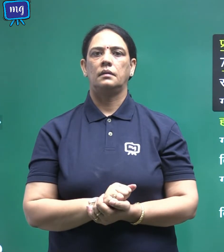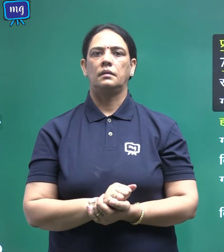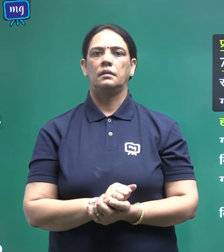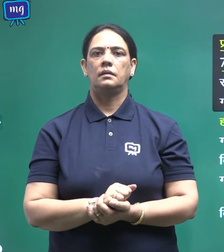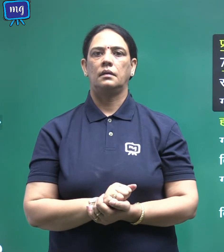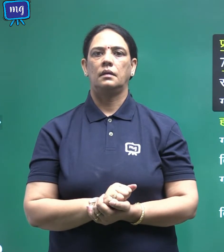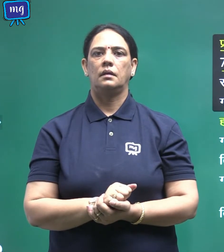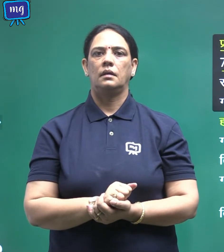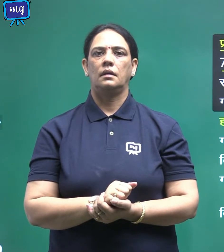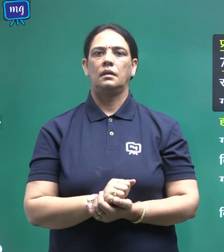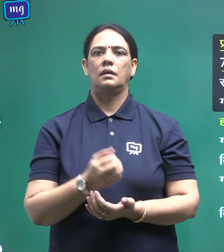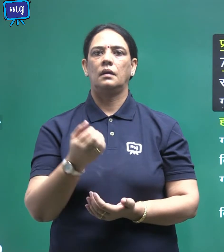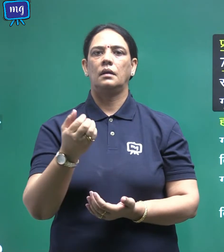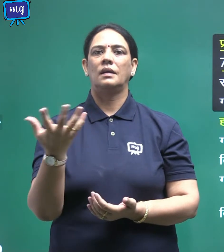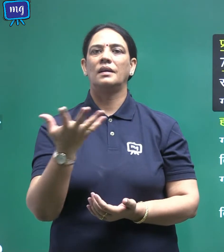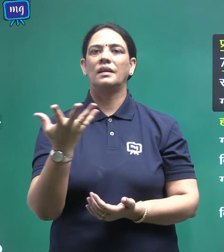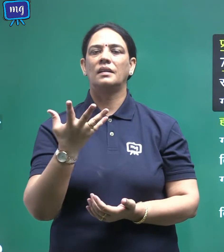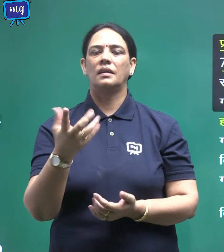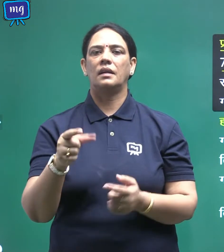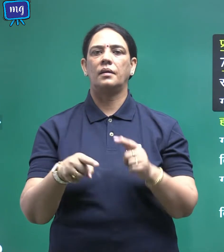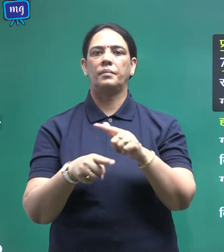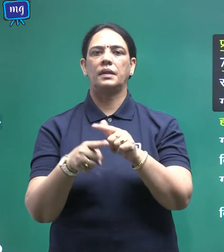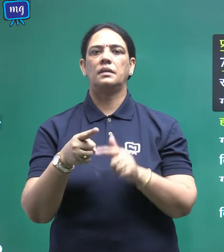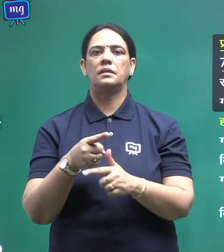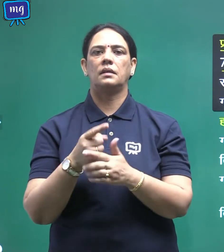कितने प्रतिशत